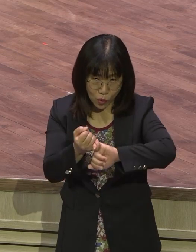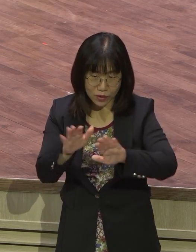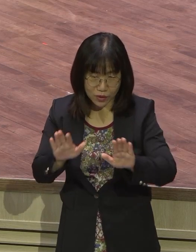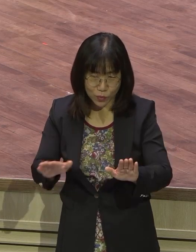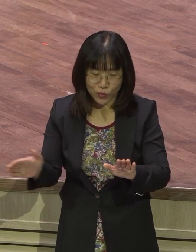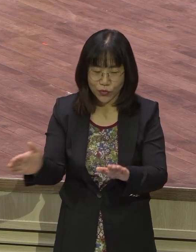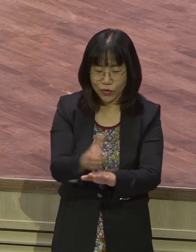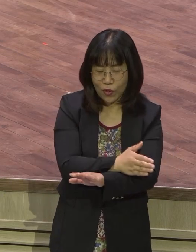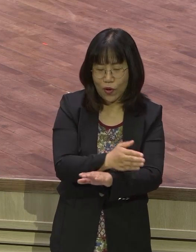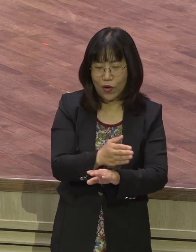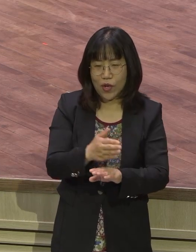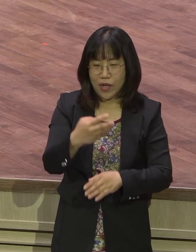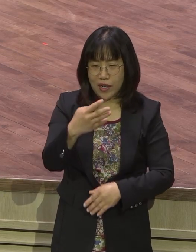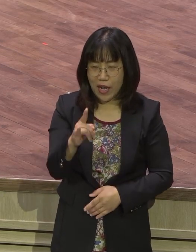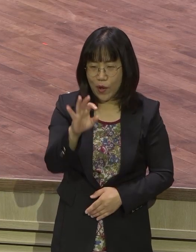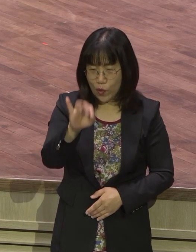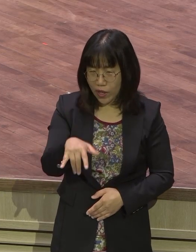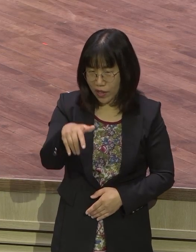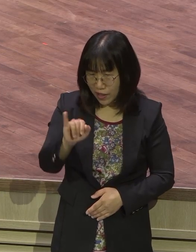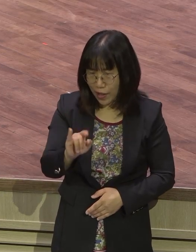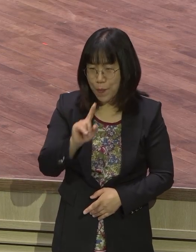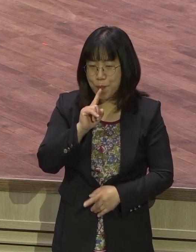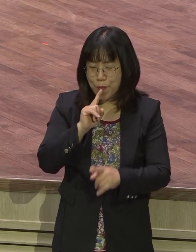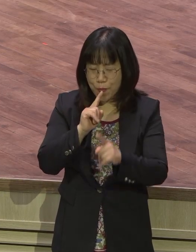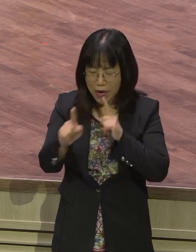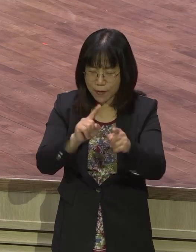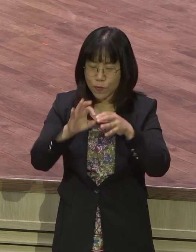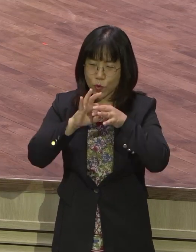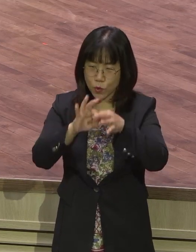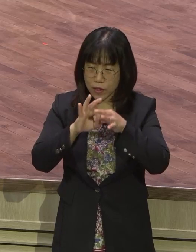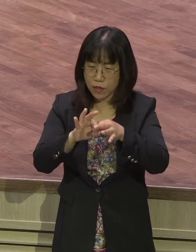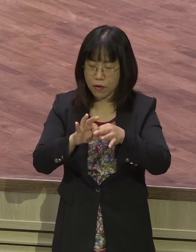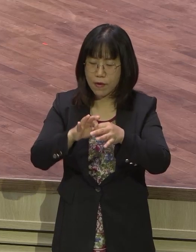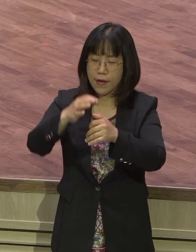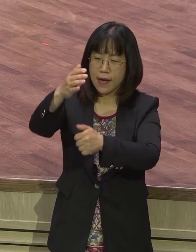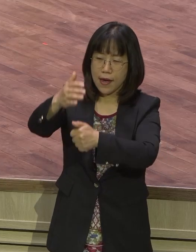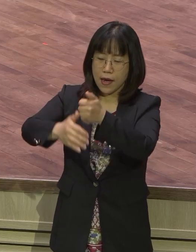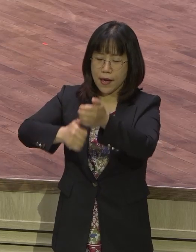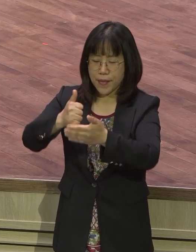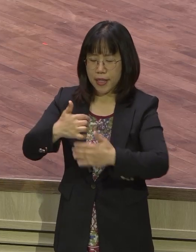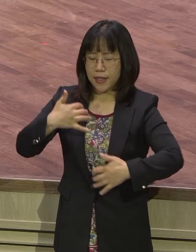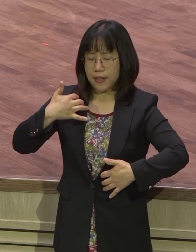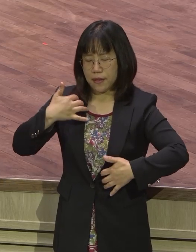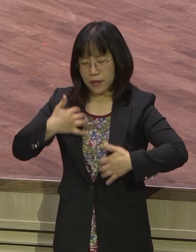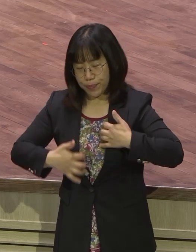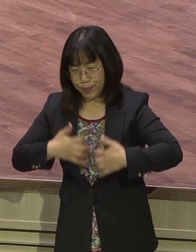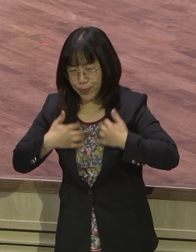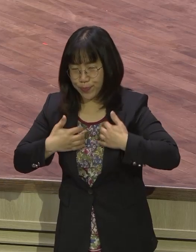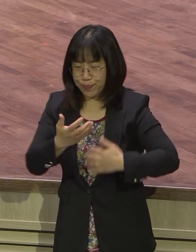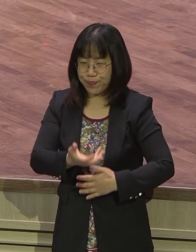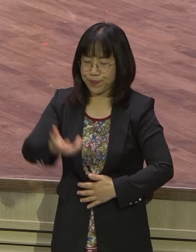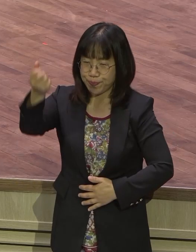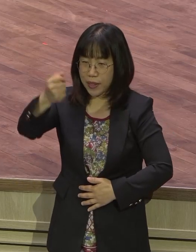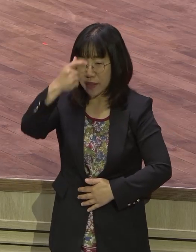이 레위기 말씀을 통해서 하나님이 기뻐받으시는 예배